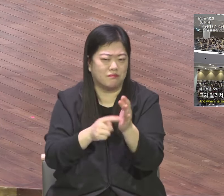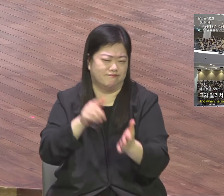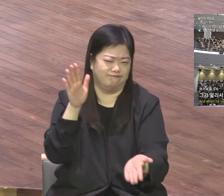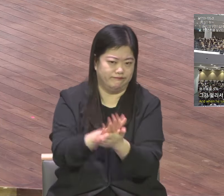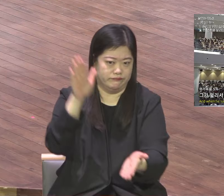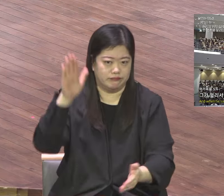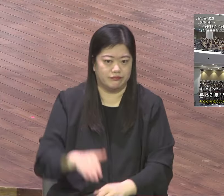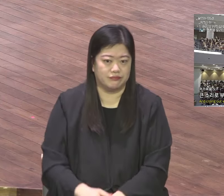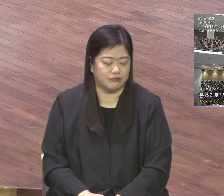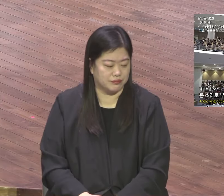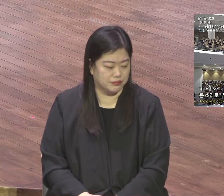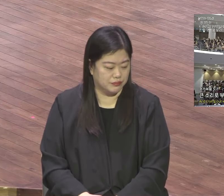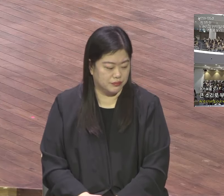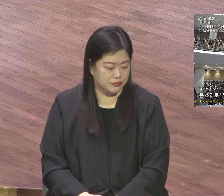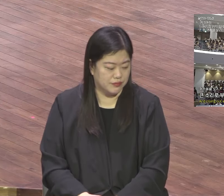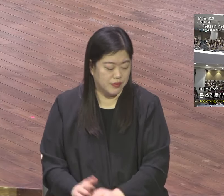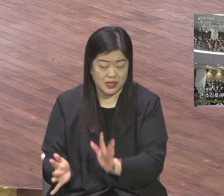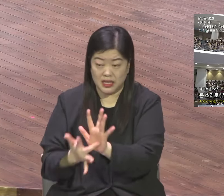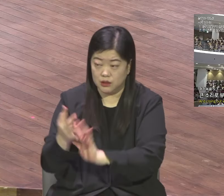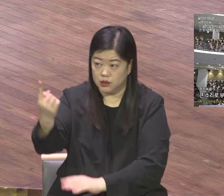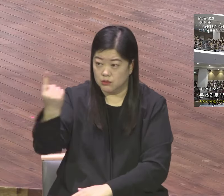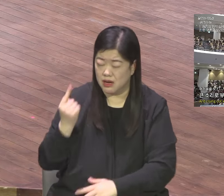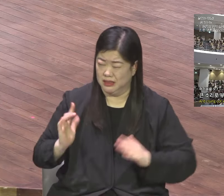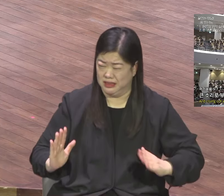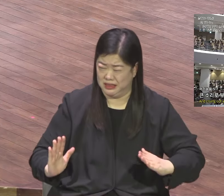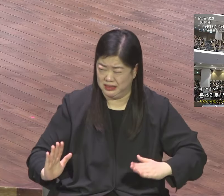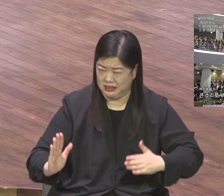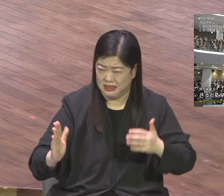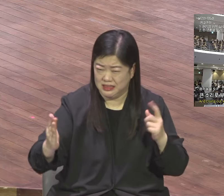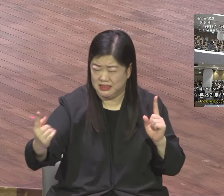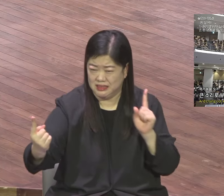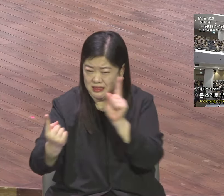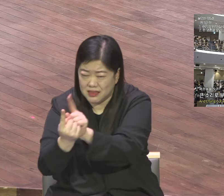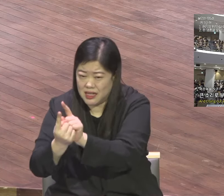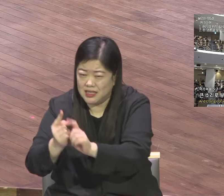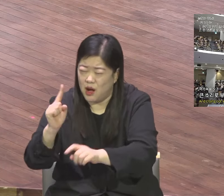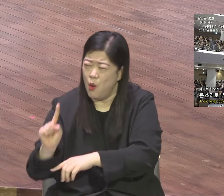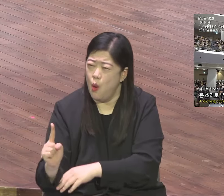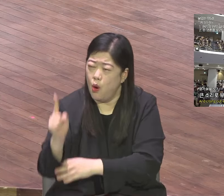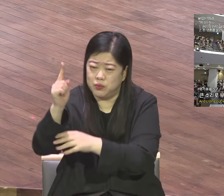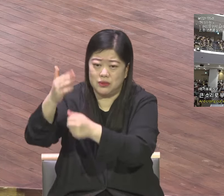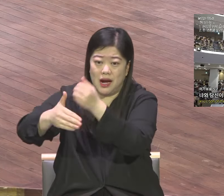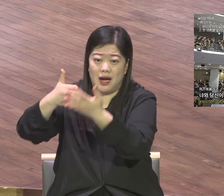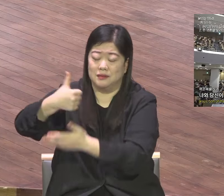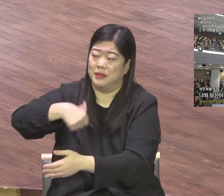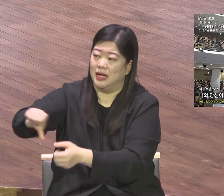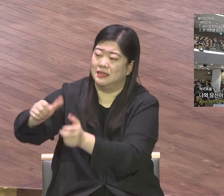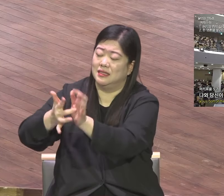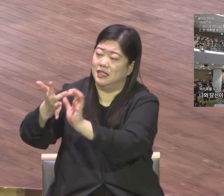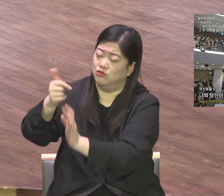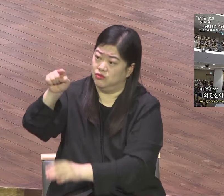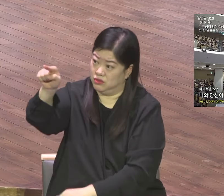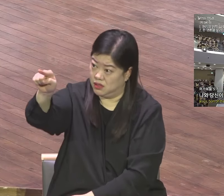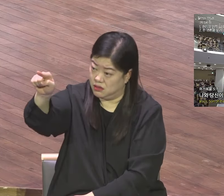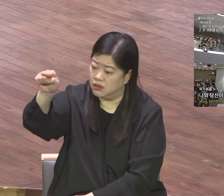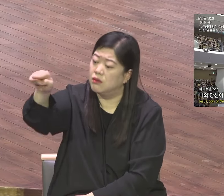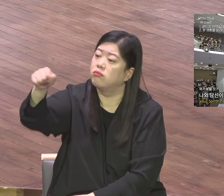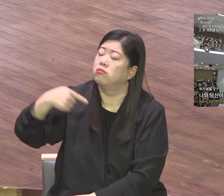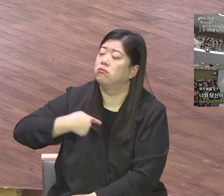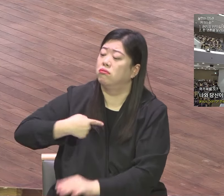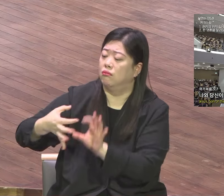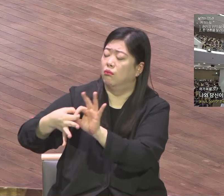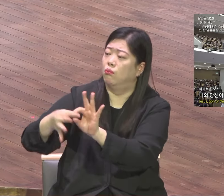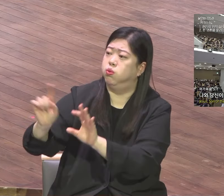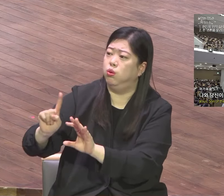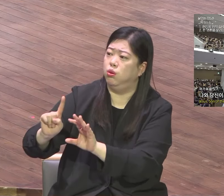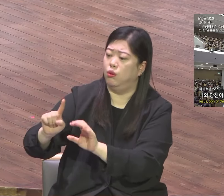보고 달려와 절하며 큰 소리 부르짖어 이르되 지극히 높으신 하나님 아들 예수여 나와 당신이